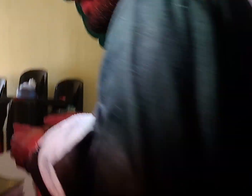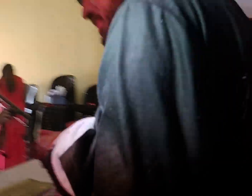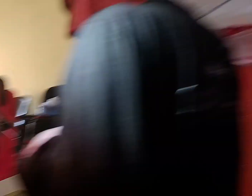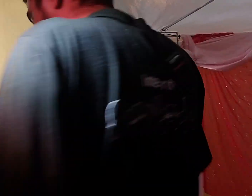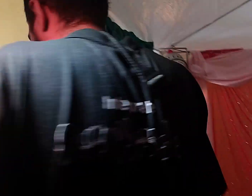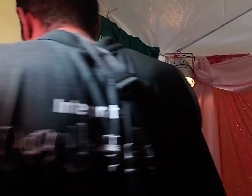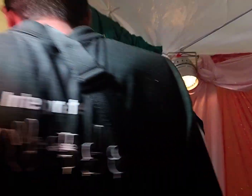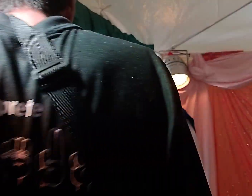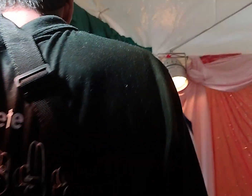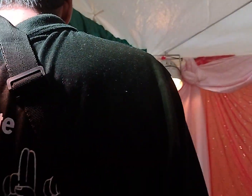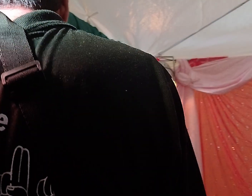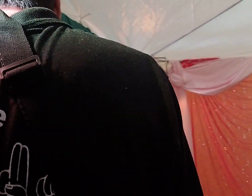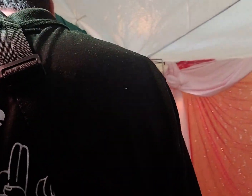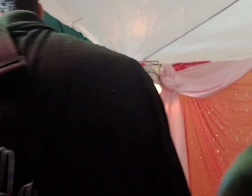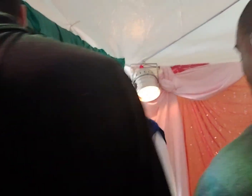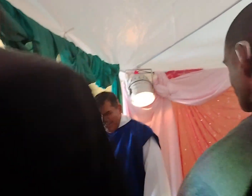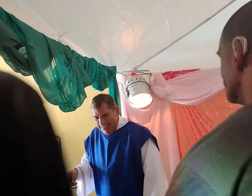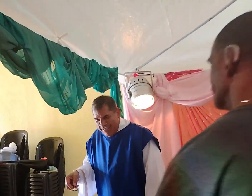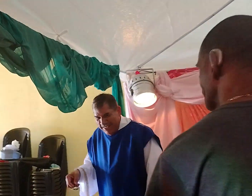Ui, desculpa.